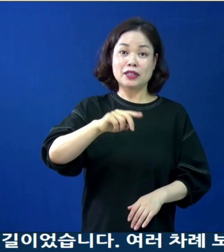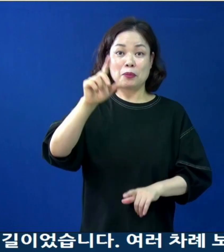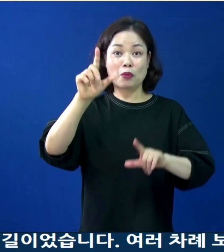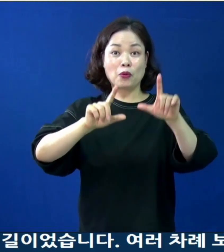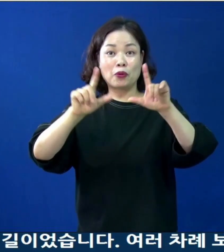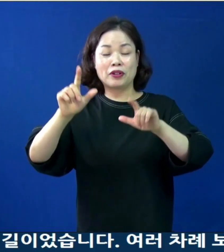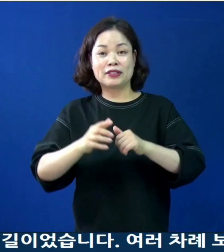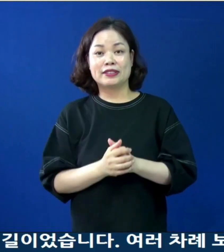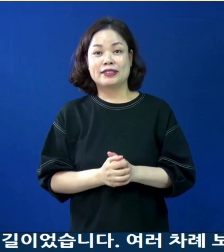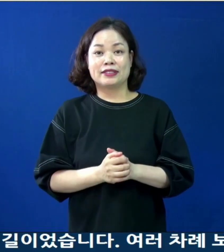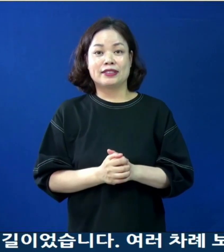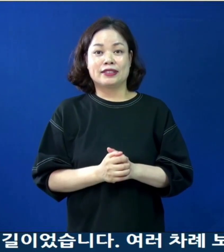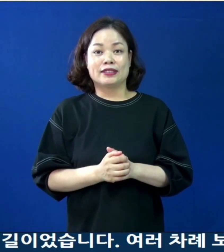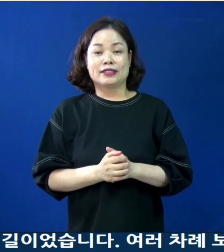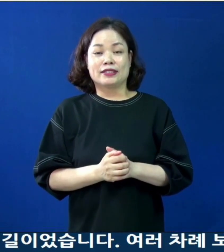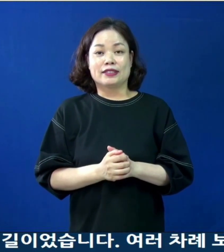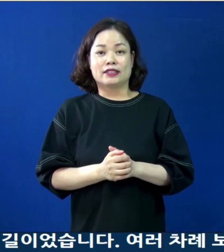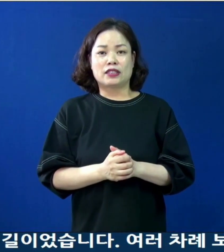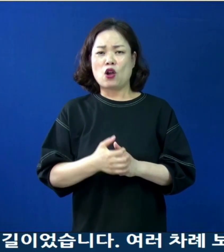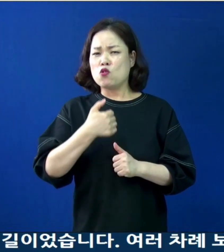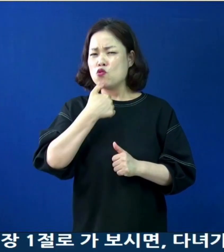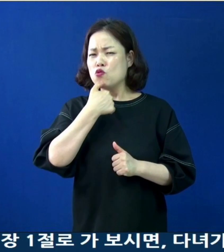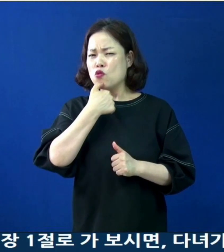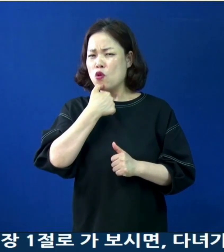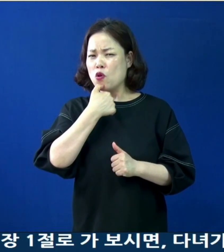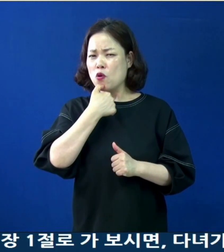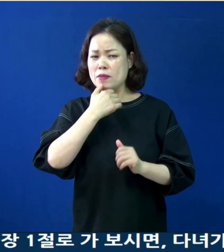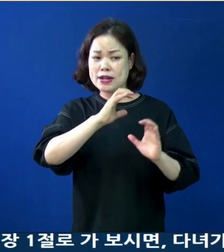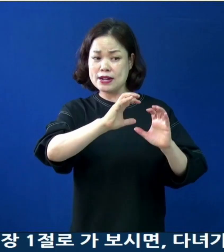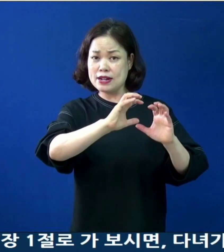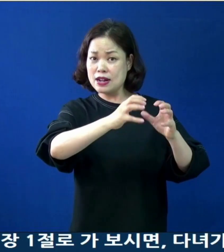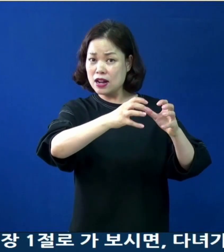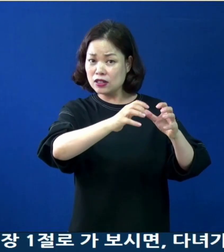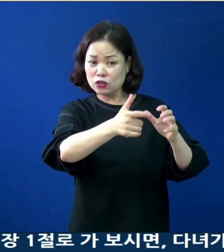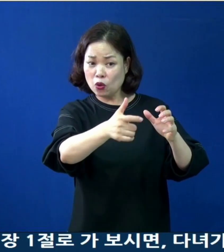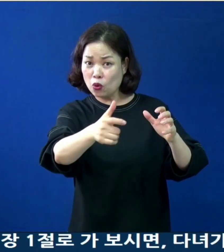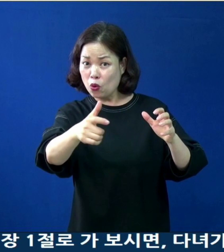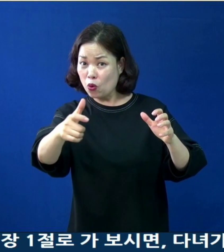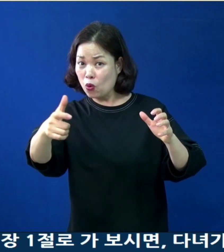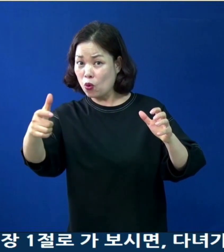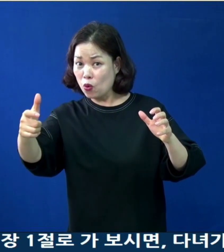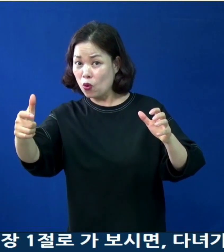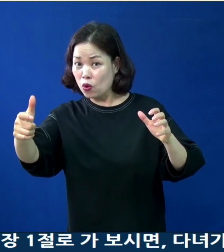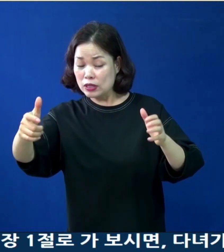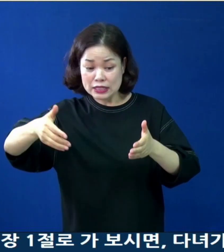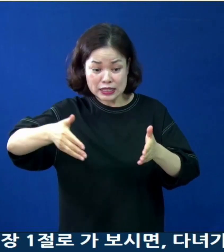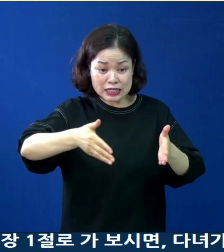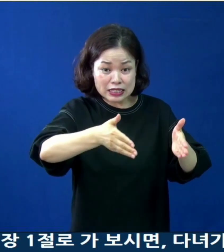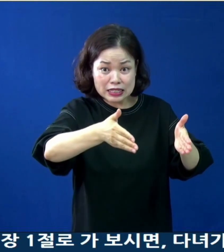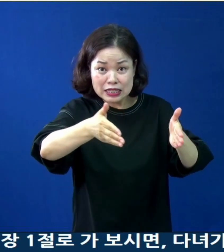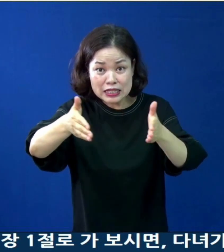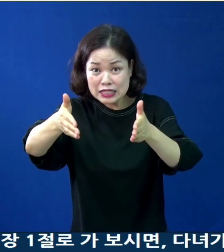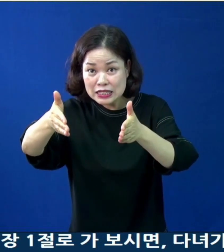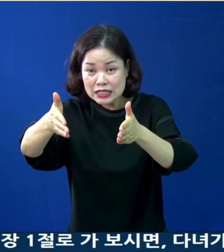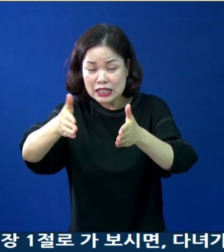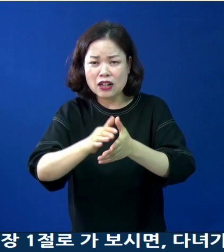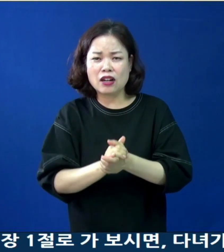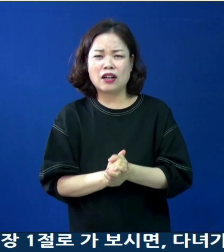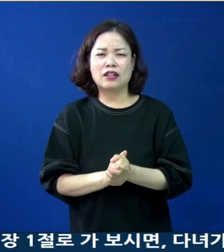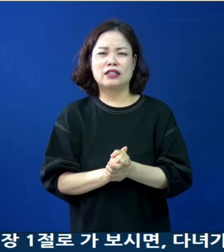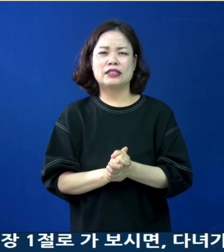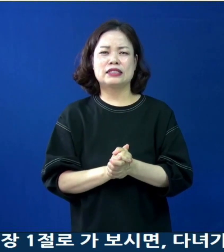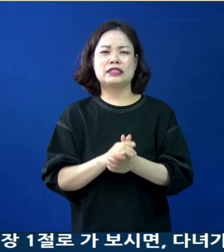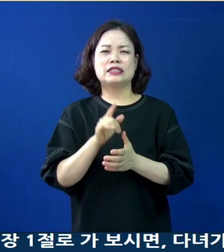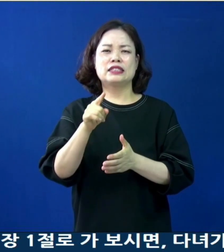표현이거든요. 그러니까 로마 제국이 여러 가지 길을 막 내면서